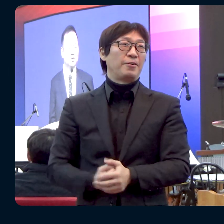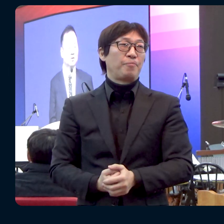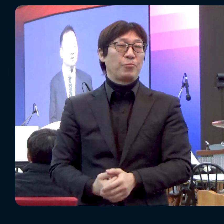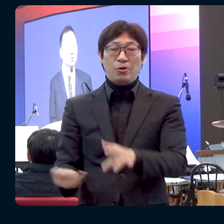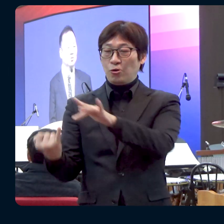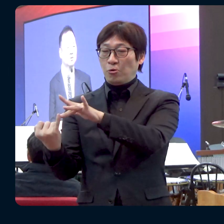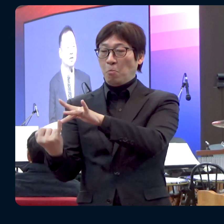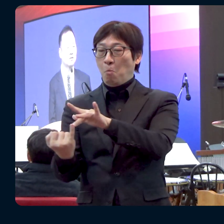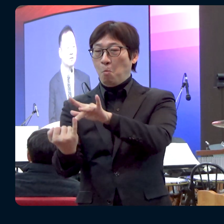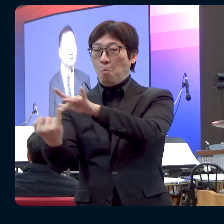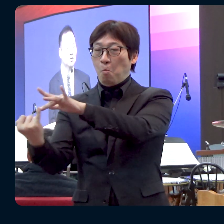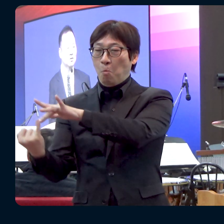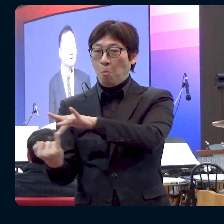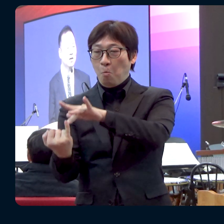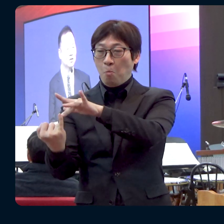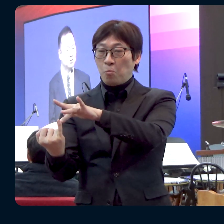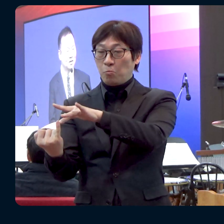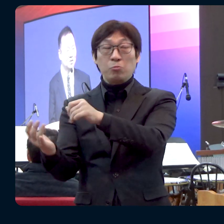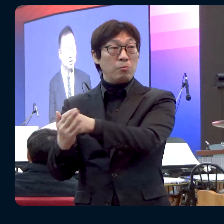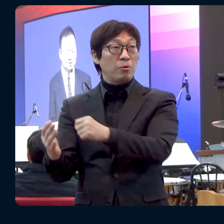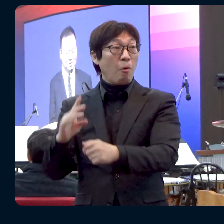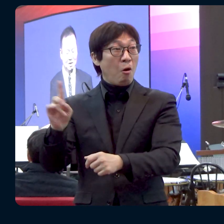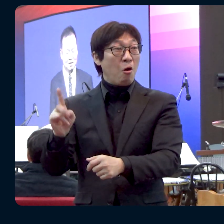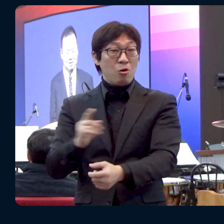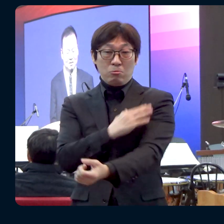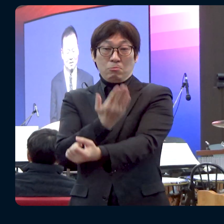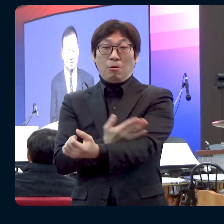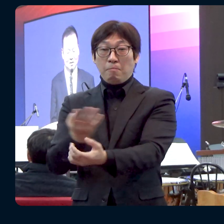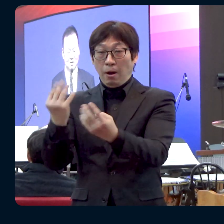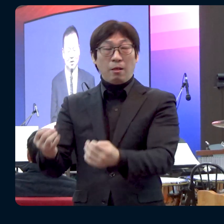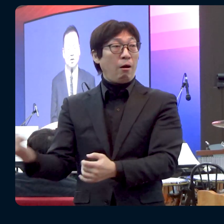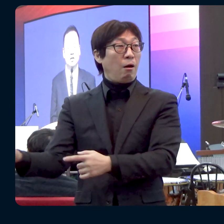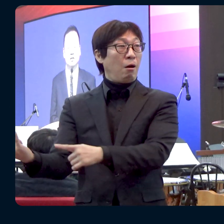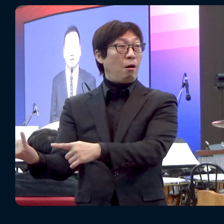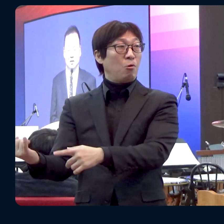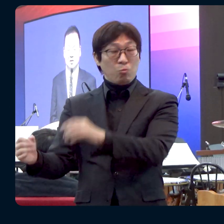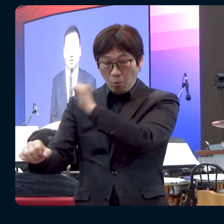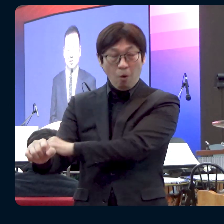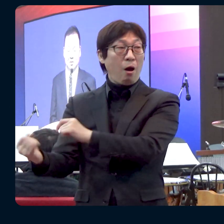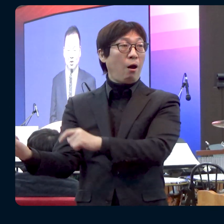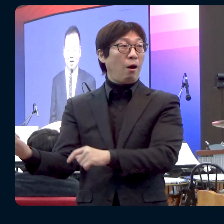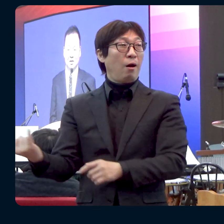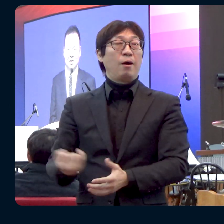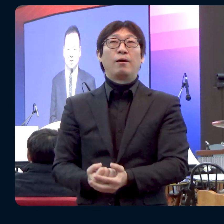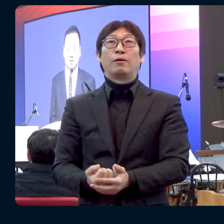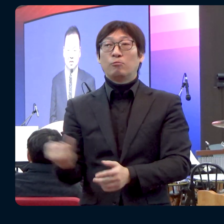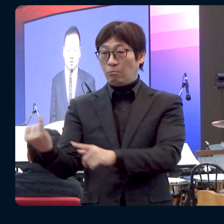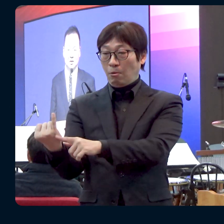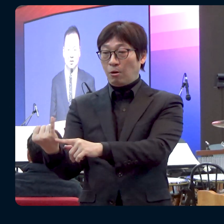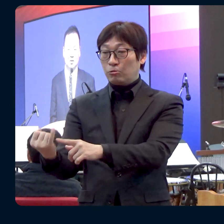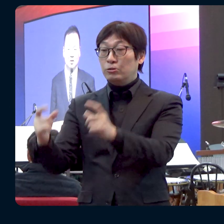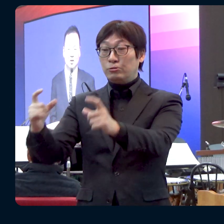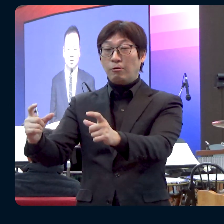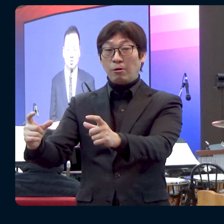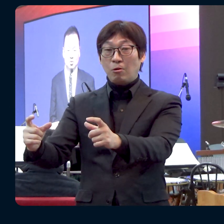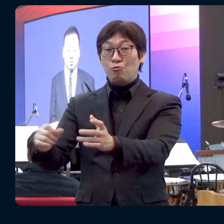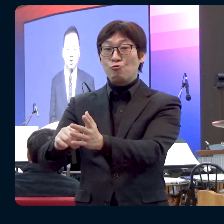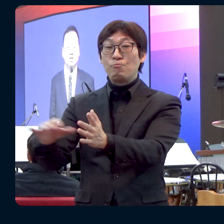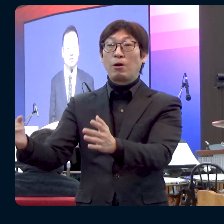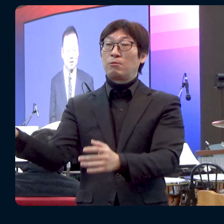귀신에 사로잡혀서 온갖 능력을 행하던 사람이었습니다. 그래서 그 능력 때문에 그